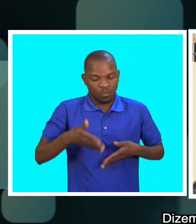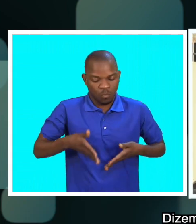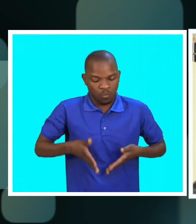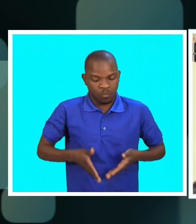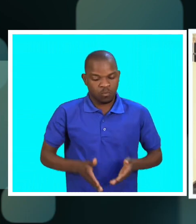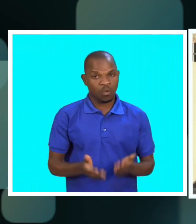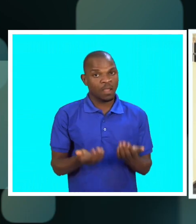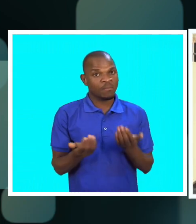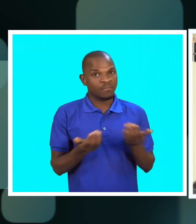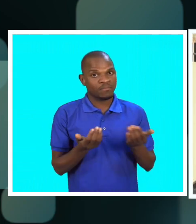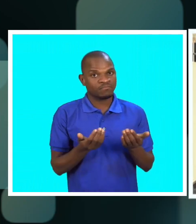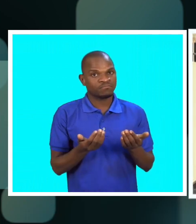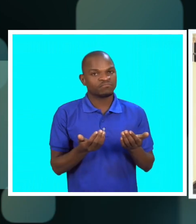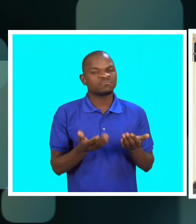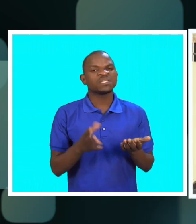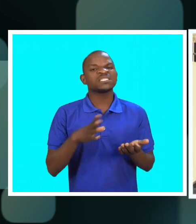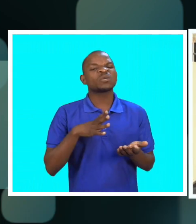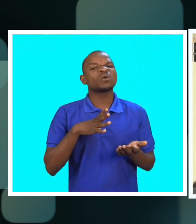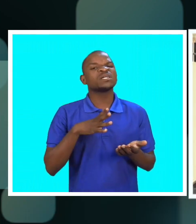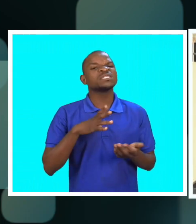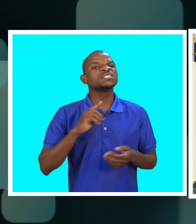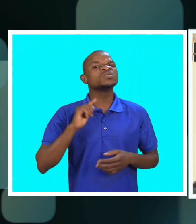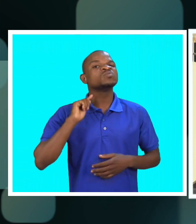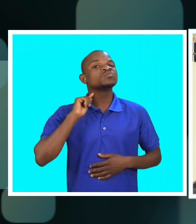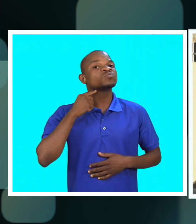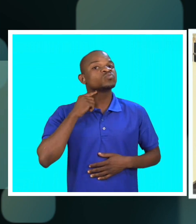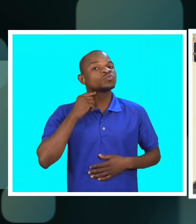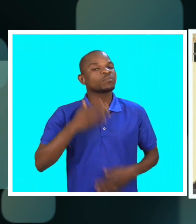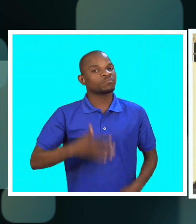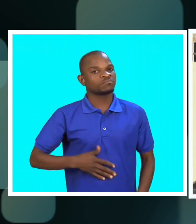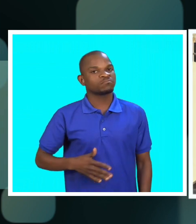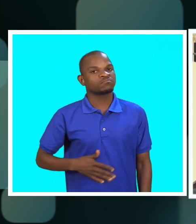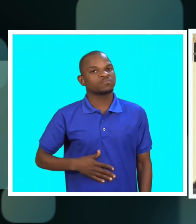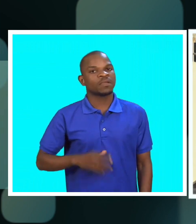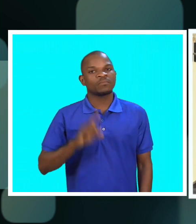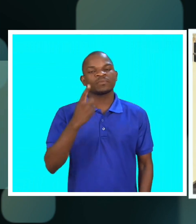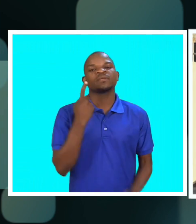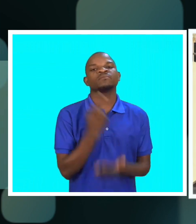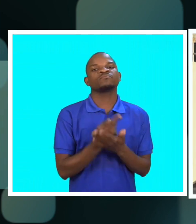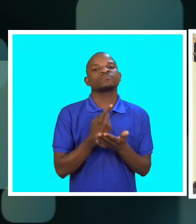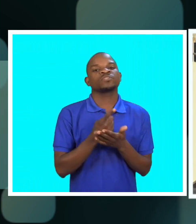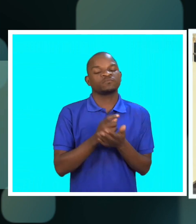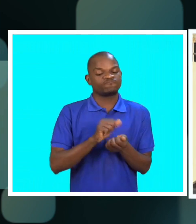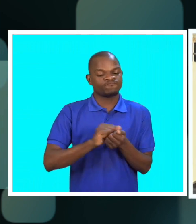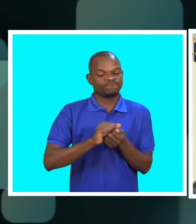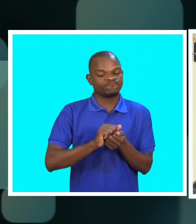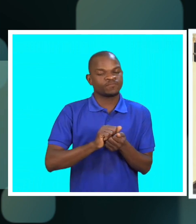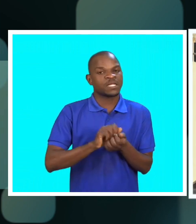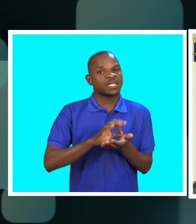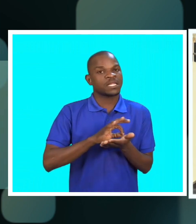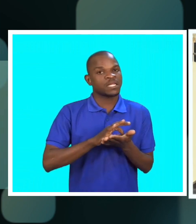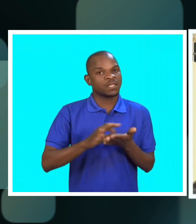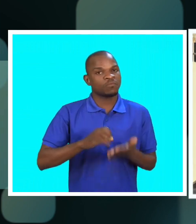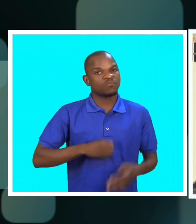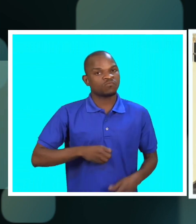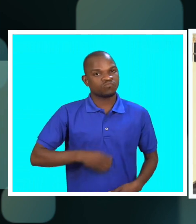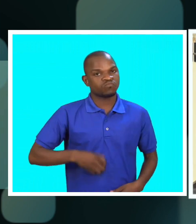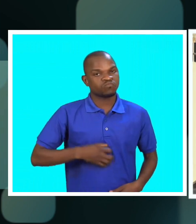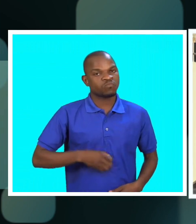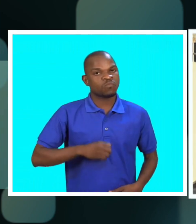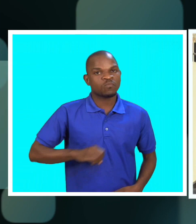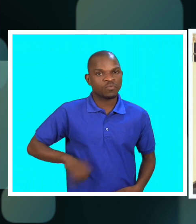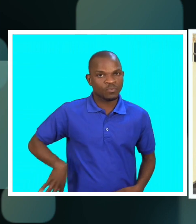medicamento ali, fica doente. E quando não dá aquele medicamento de Ximbitana, também dizem que tem